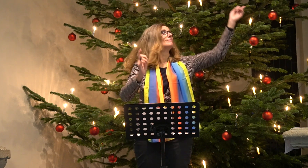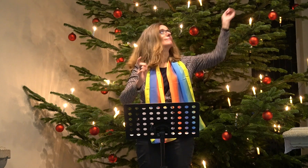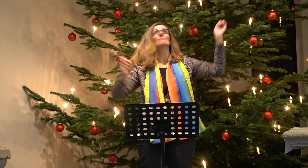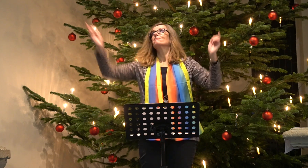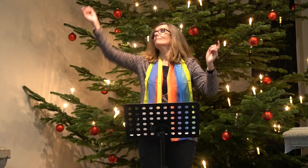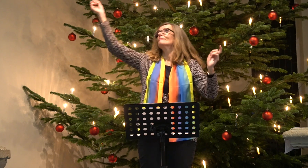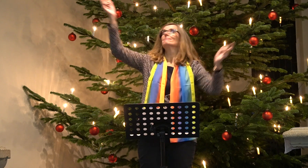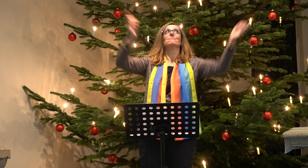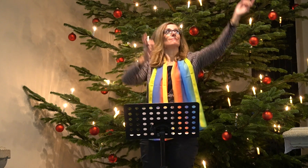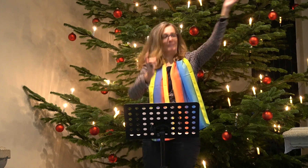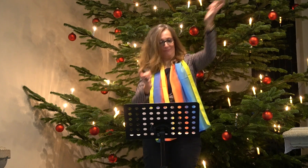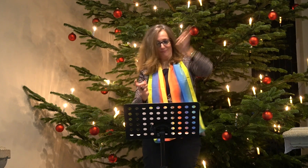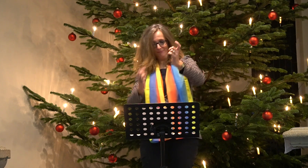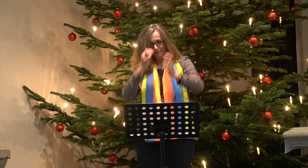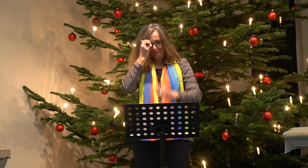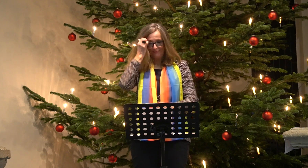kommen viele Engel.